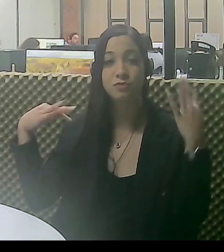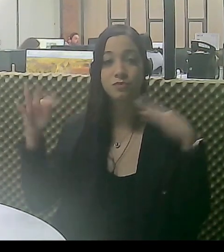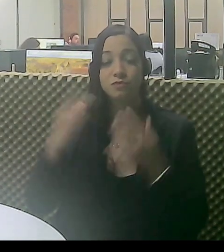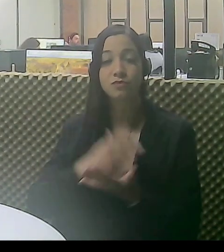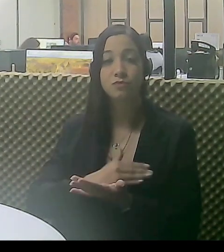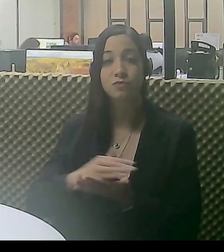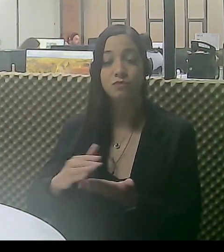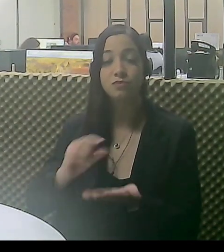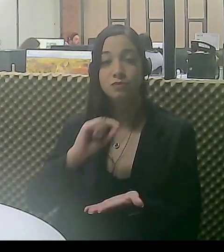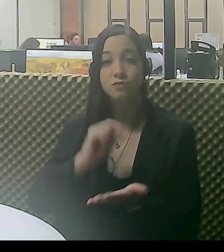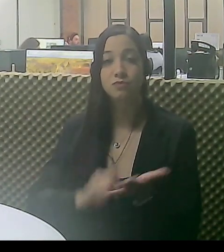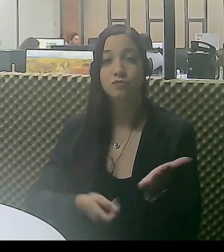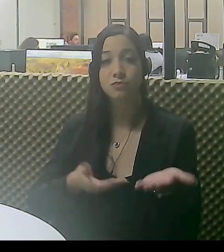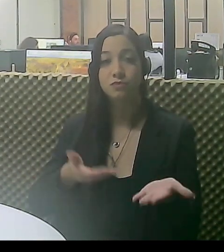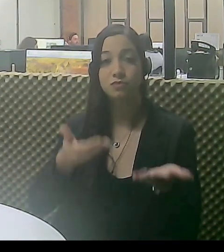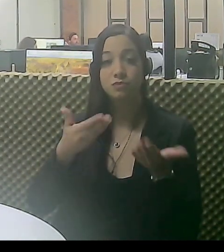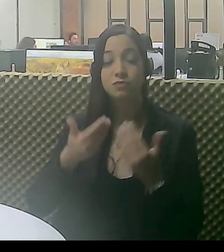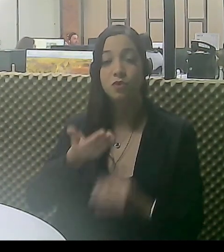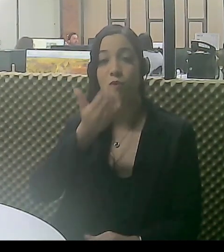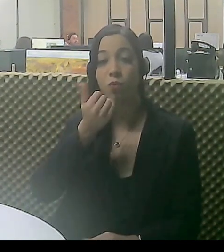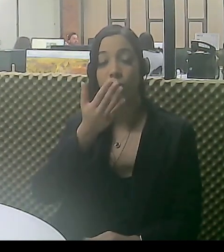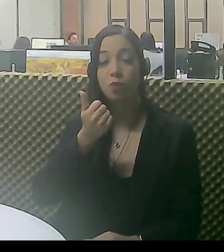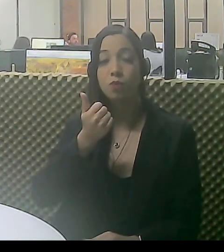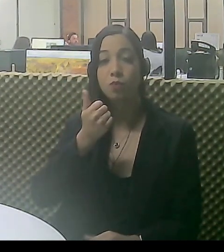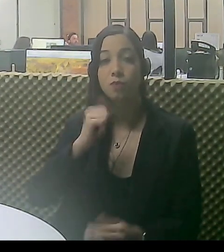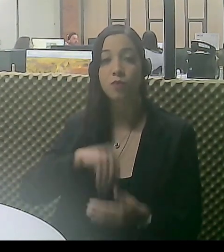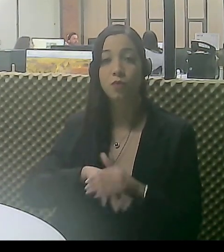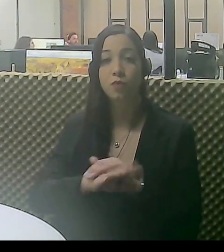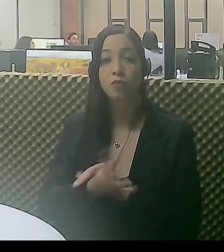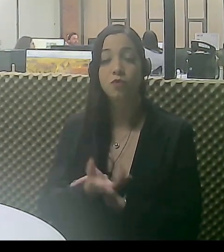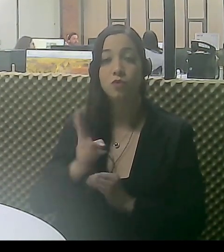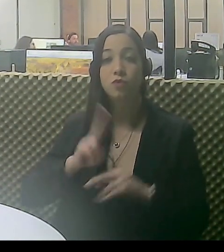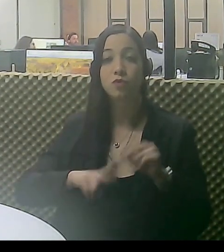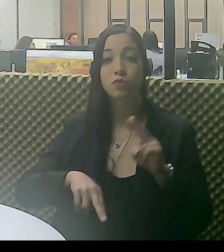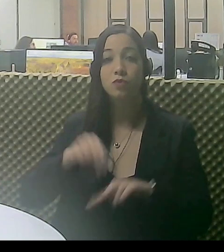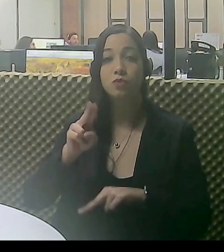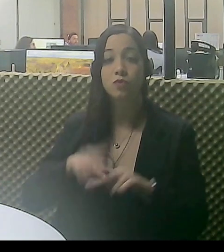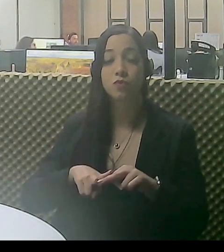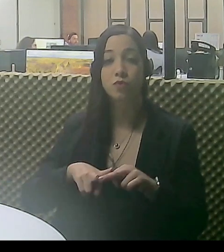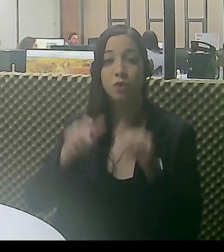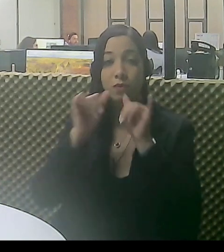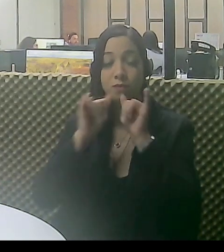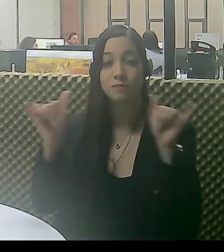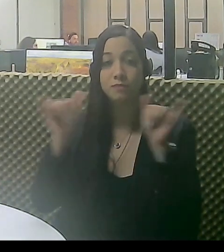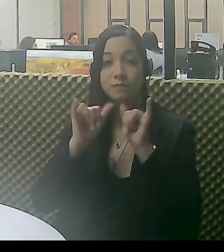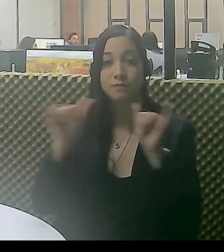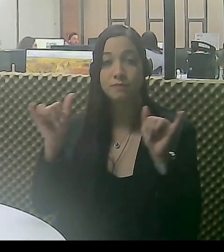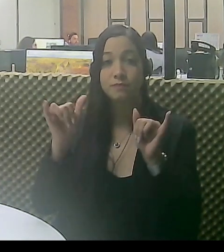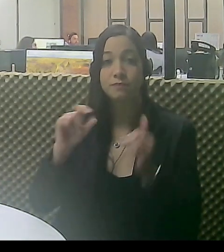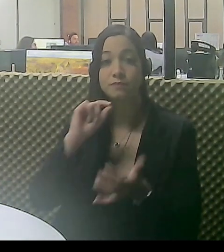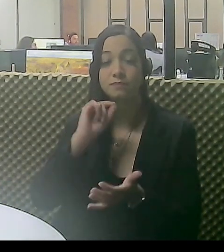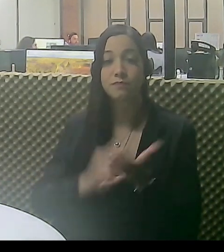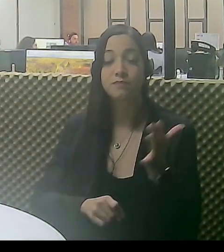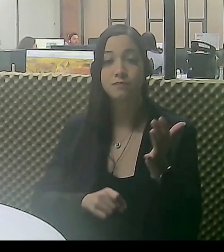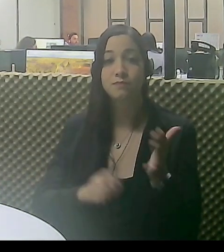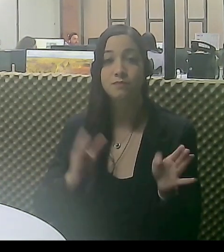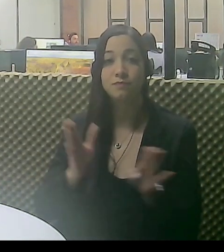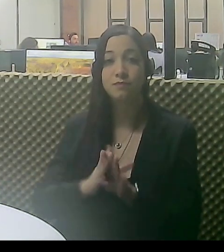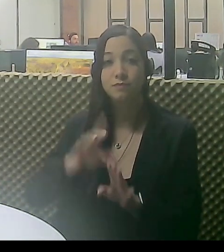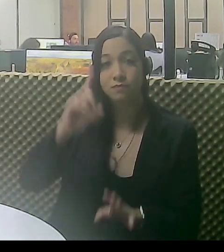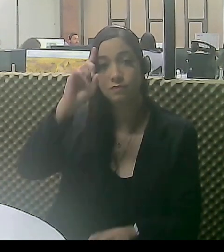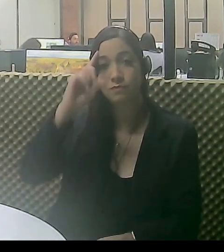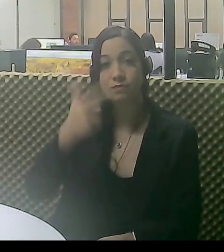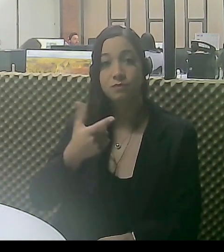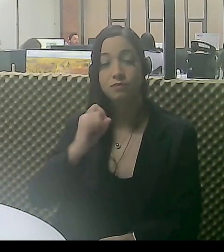começou a receber inscrição de receitas típicas deste período junino para compor a publicação. As inscrições vão até o dia 20